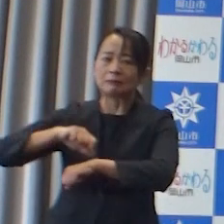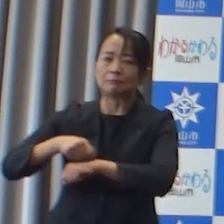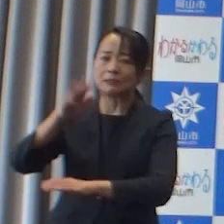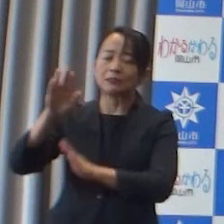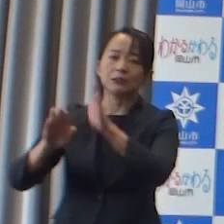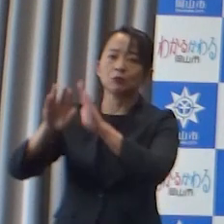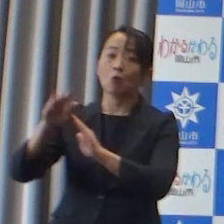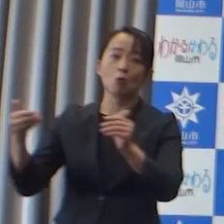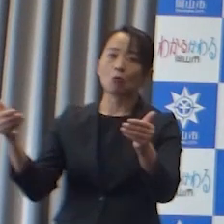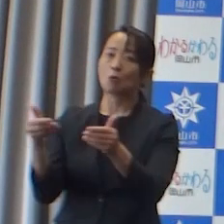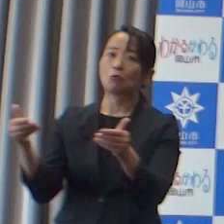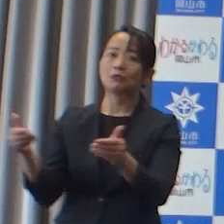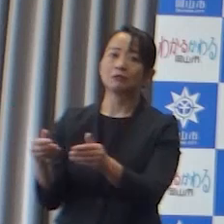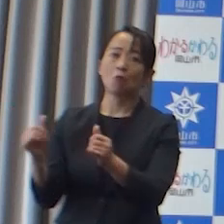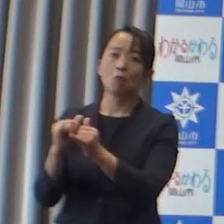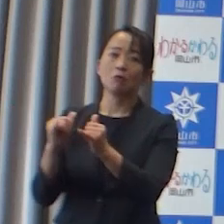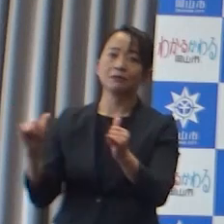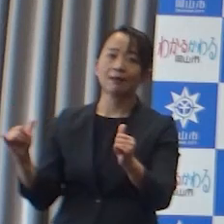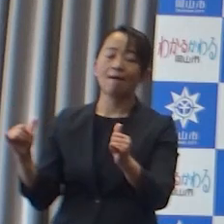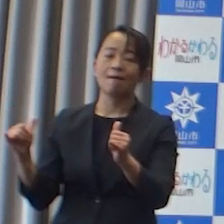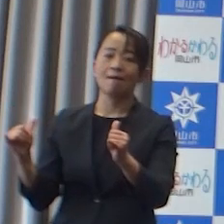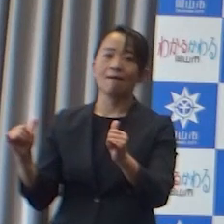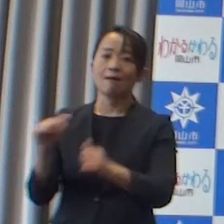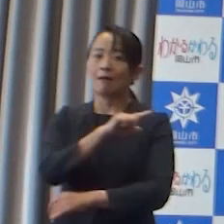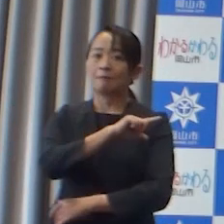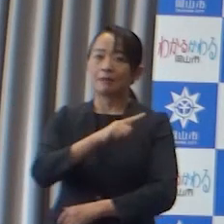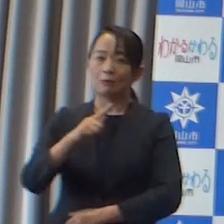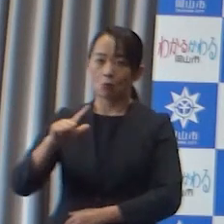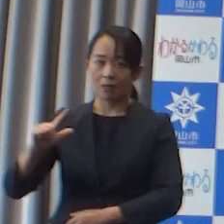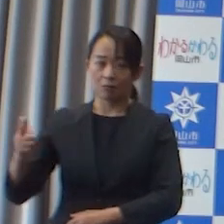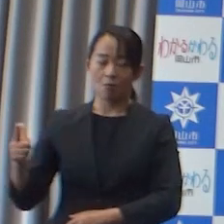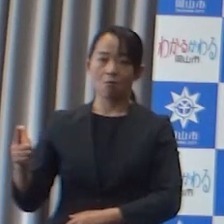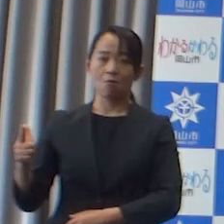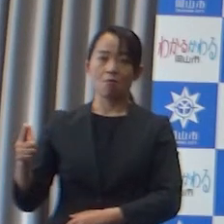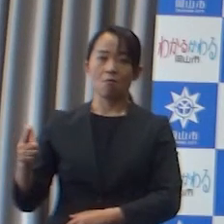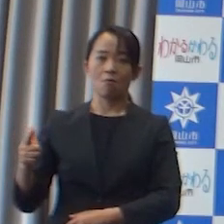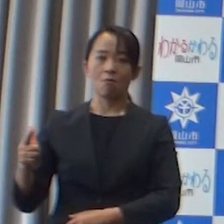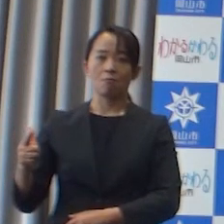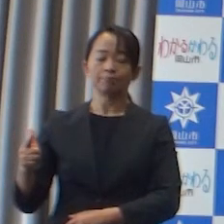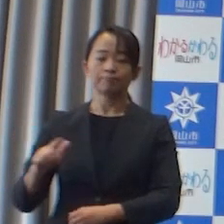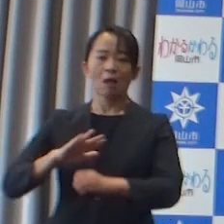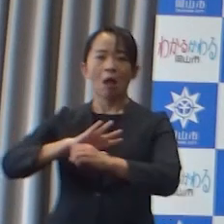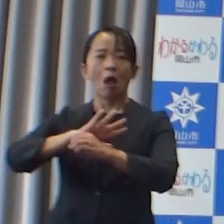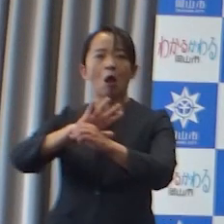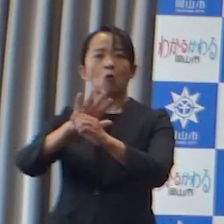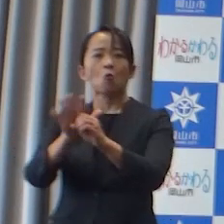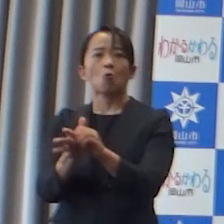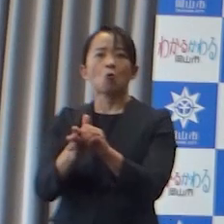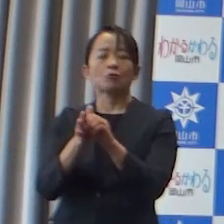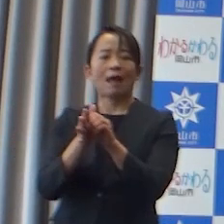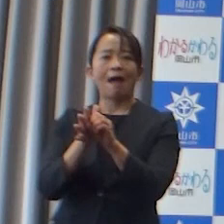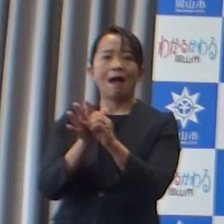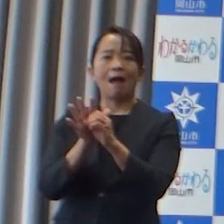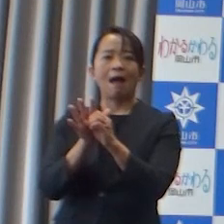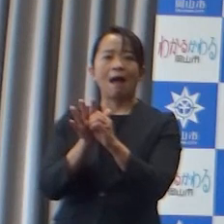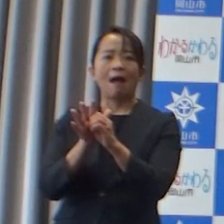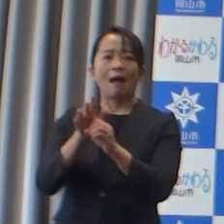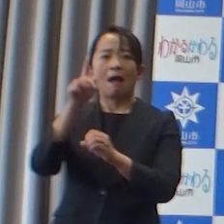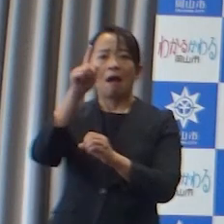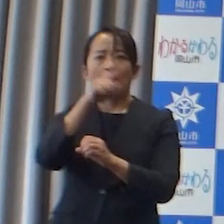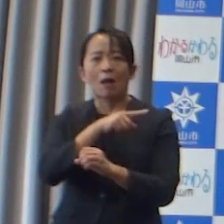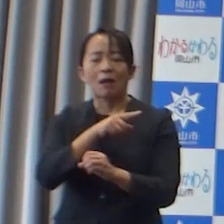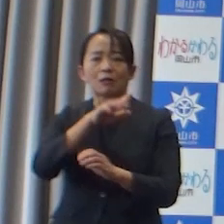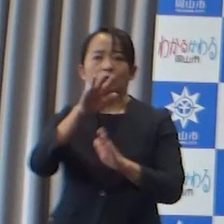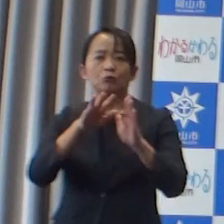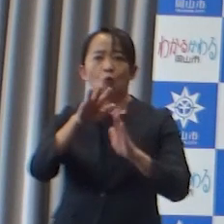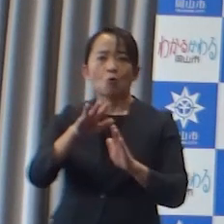者等々、いろいろなコロナで影響を受けている人たちがいます